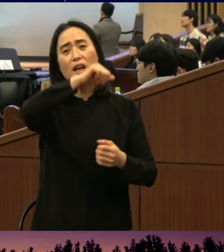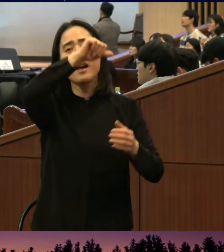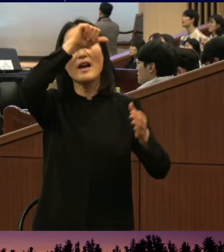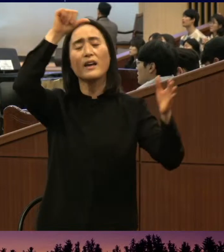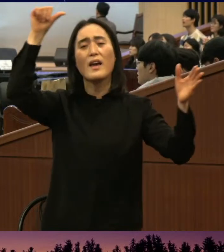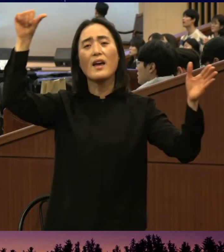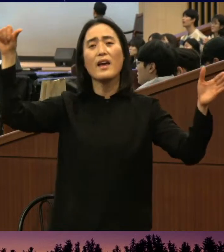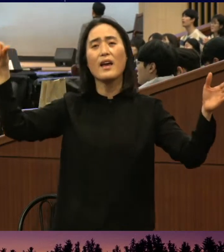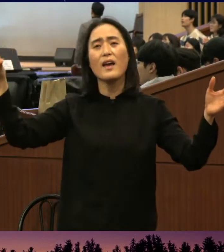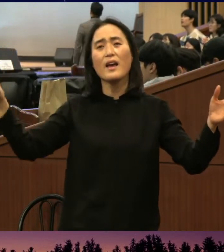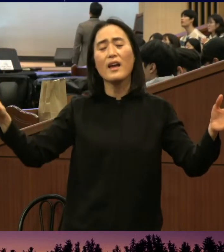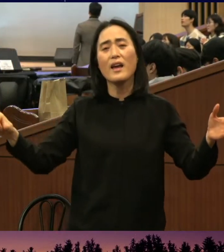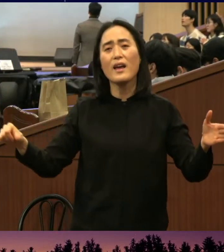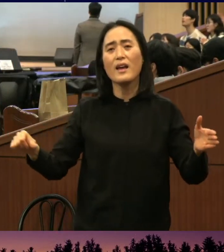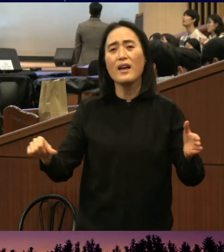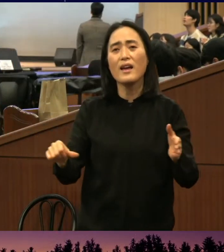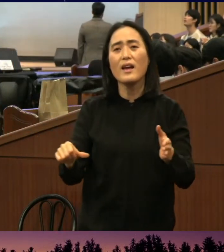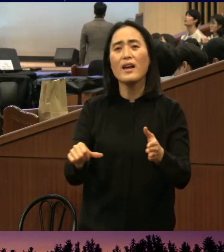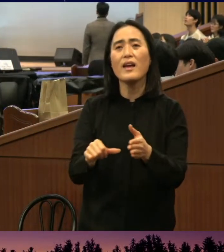평생에